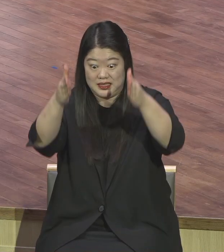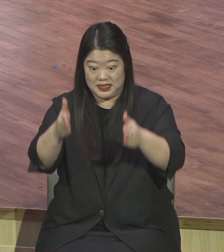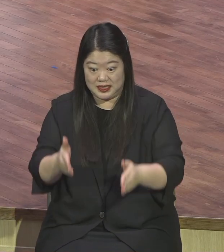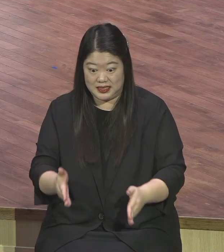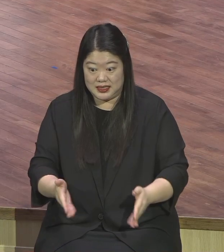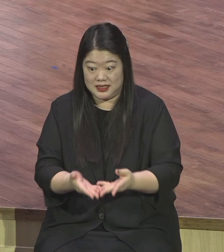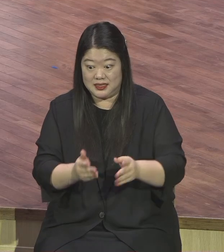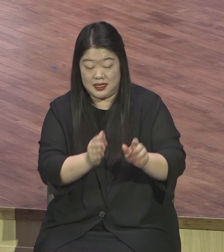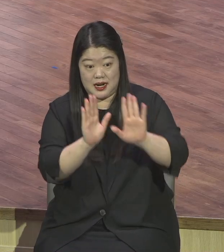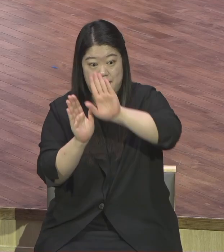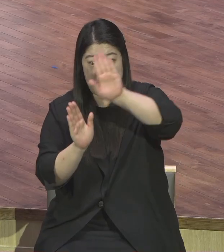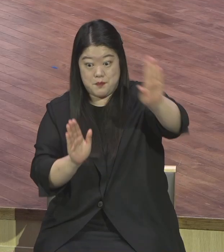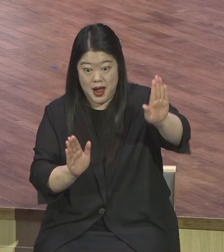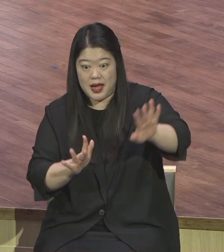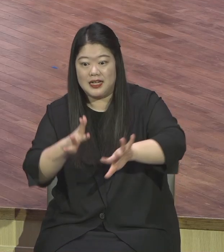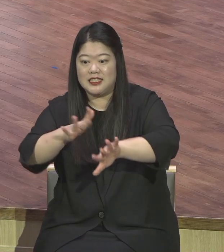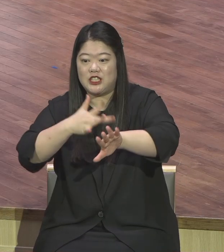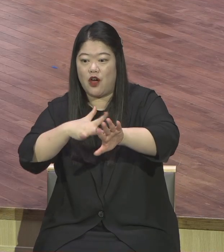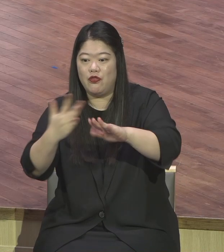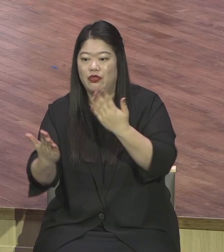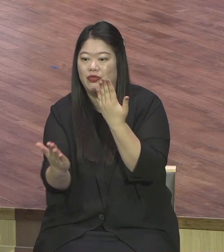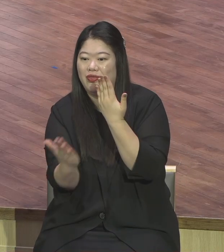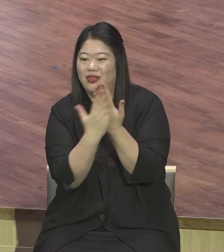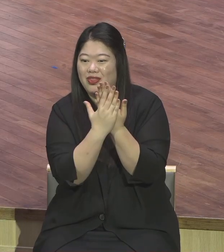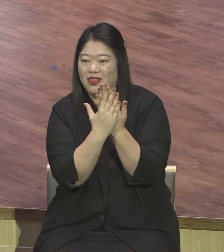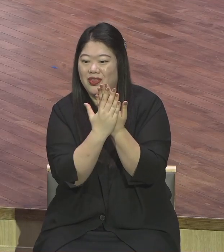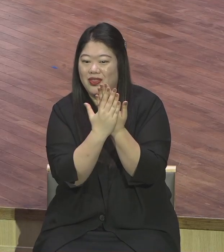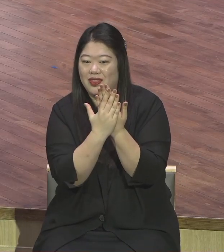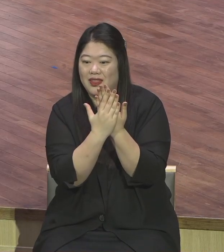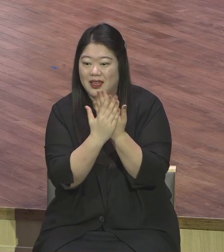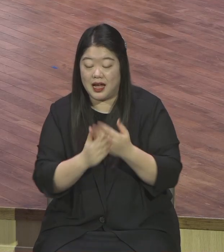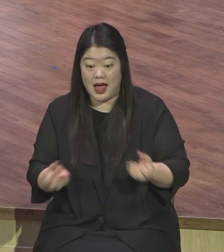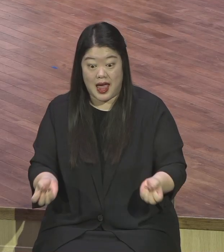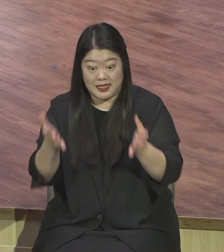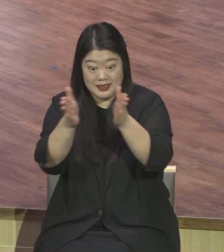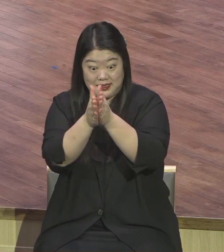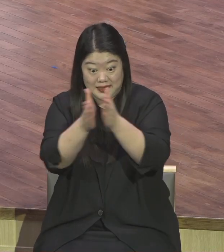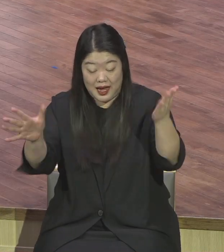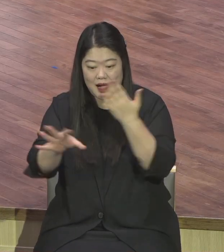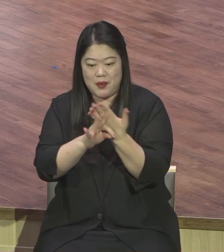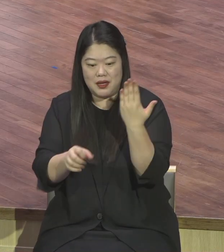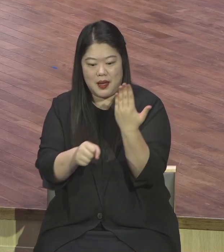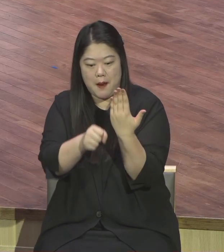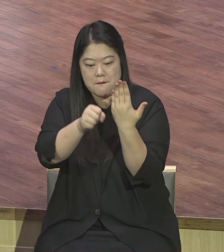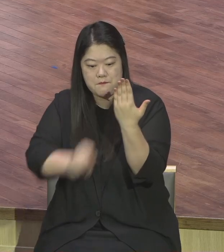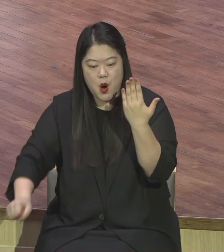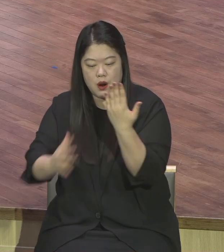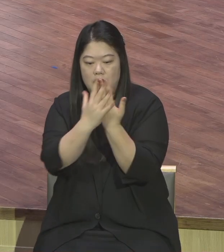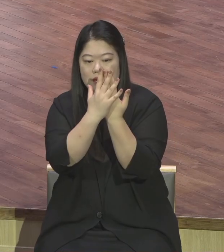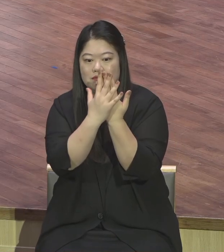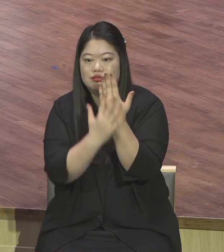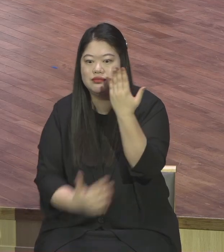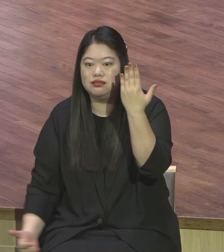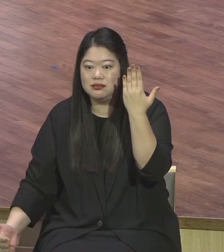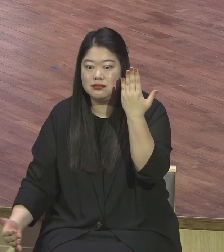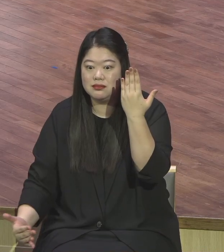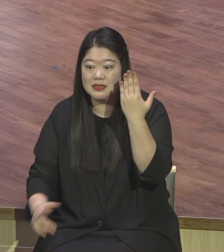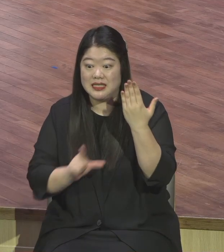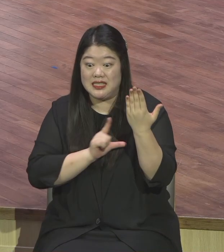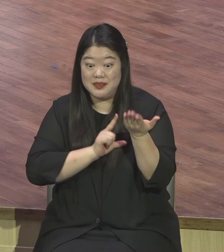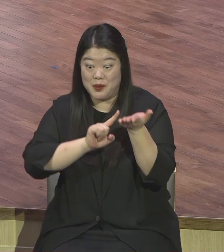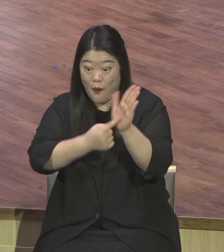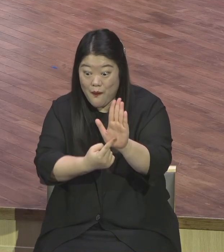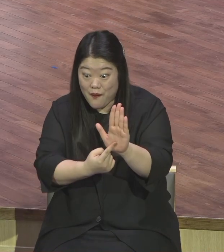사람들이 못 보게 그려놨다가 행사의 하이라이트가 딱 되는 그 순간에 천을